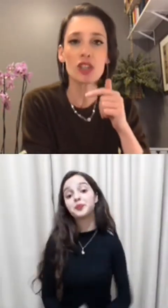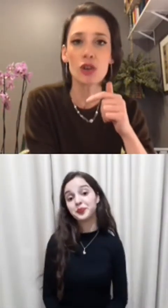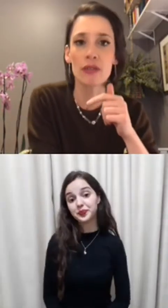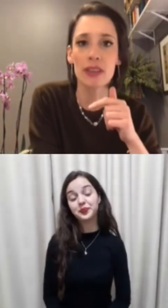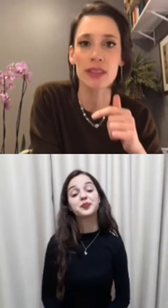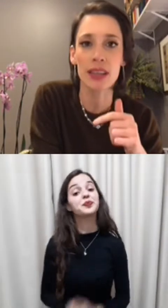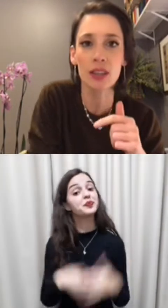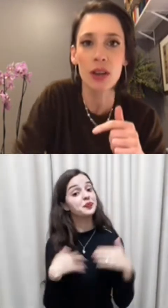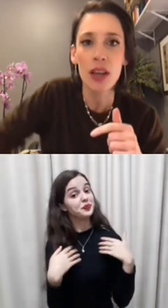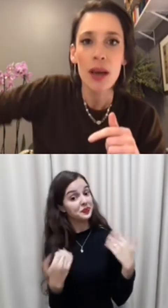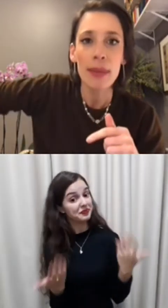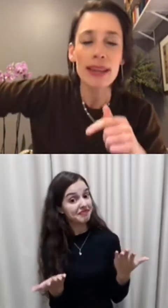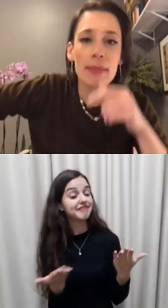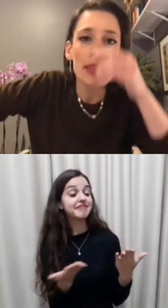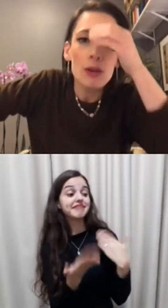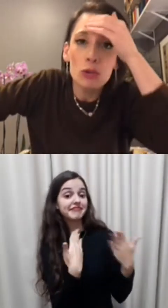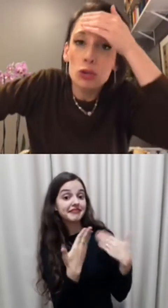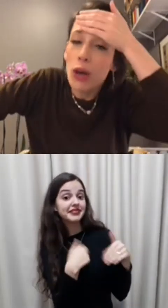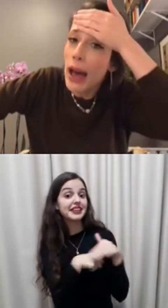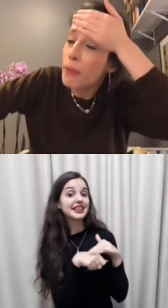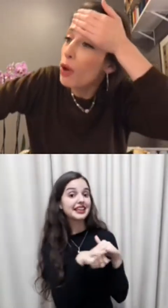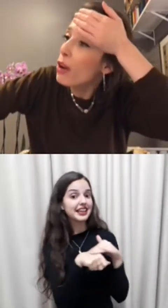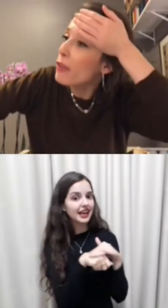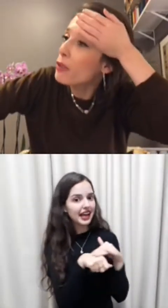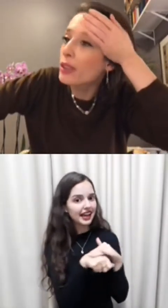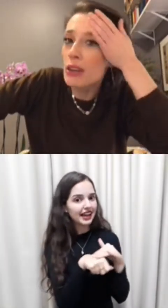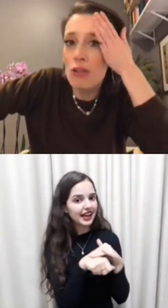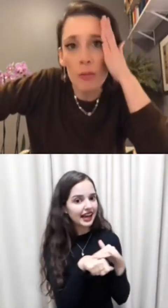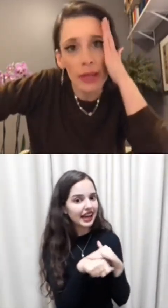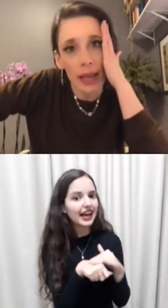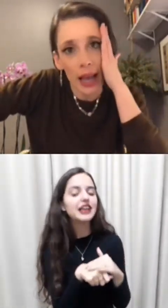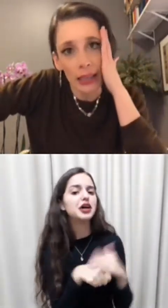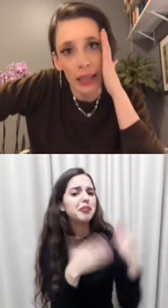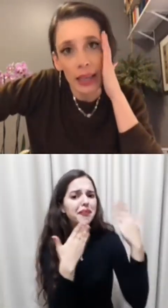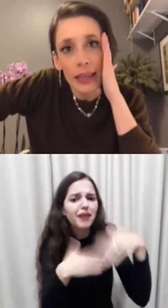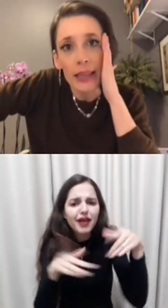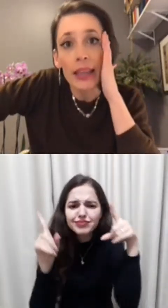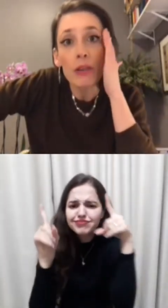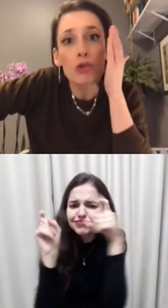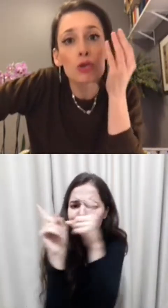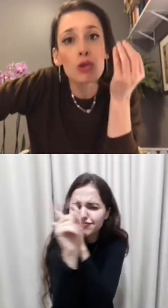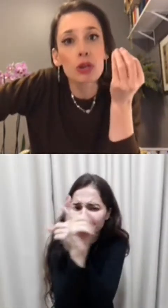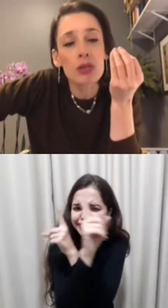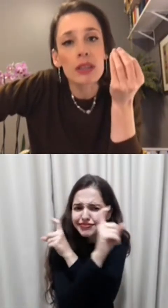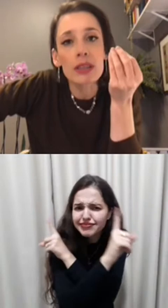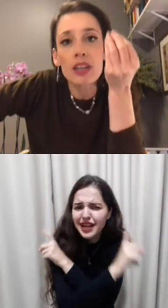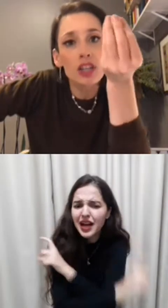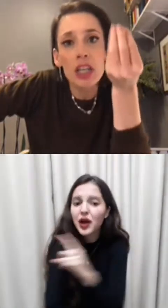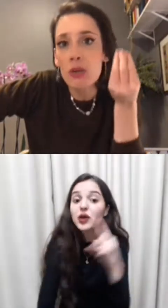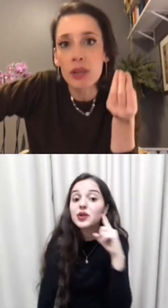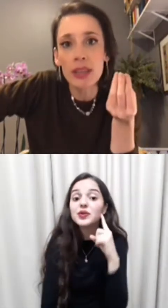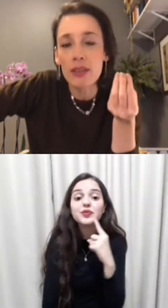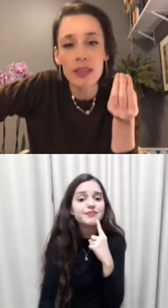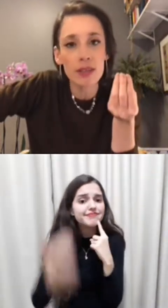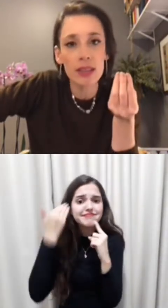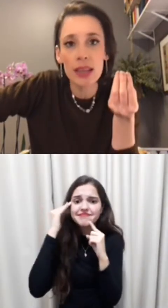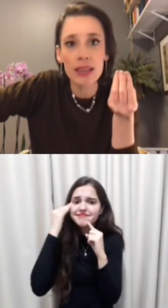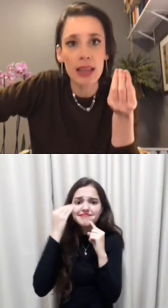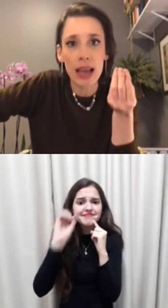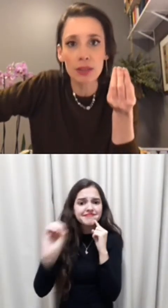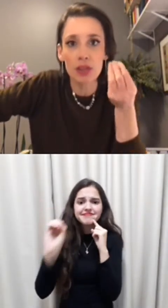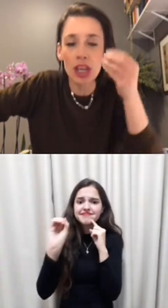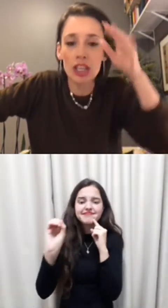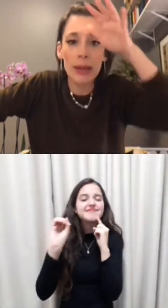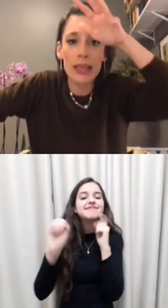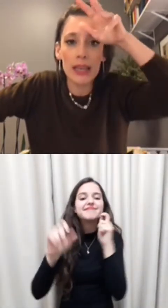a gente conversando, mas Gabi, a prova foi tão complicada que nem os surdos entendiam o que estava sendo